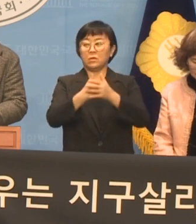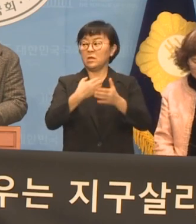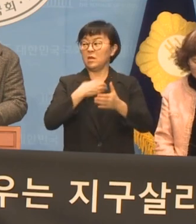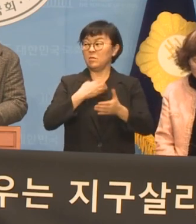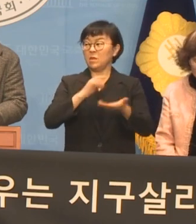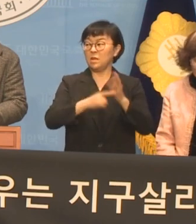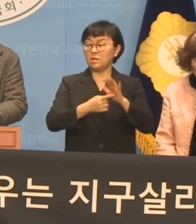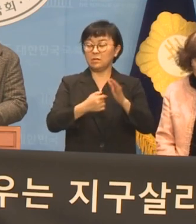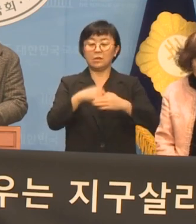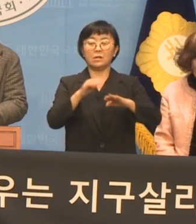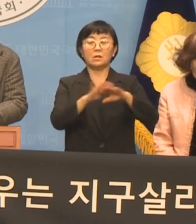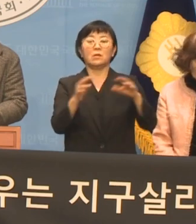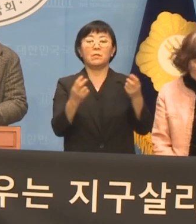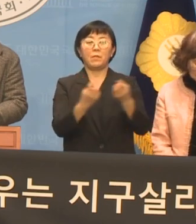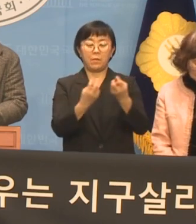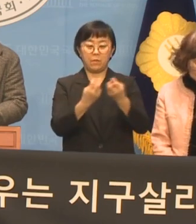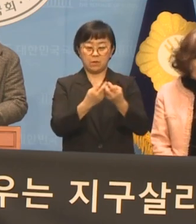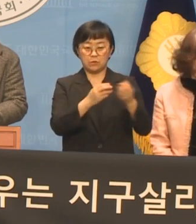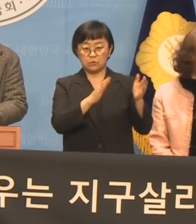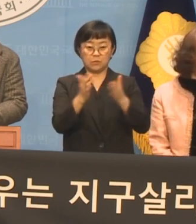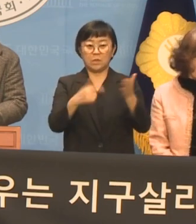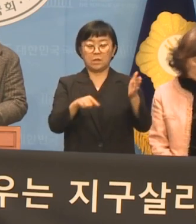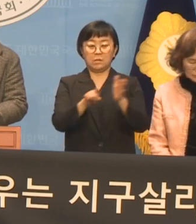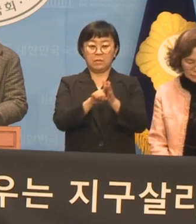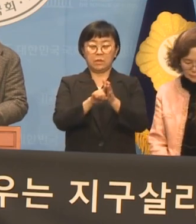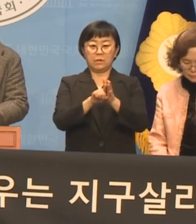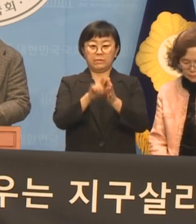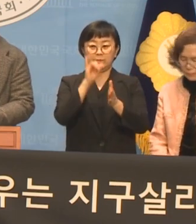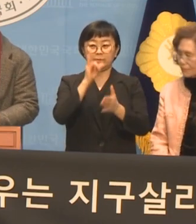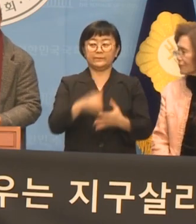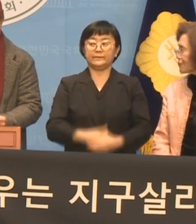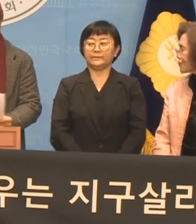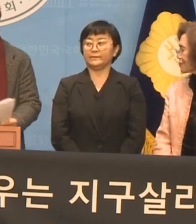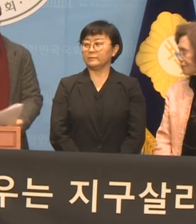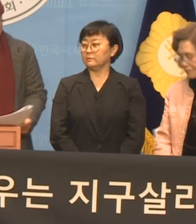알리며 대책을 마련하고 실천하려고 나름 노력을 하고 있다.